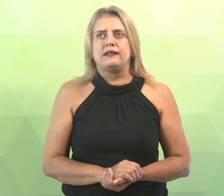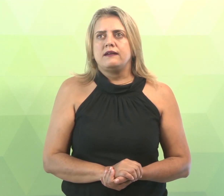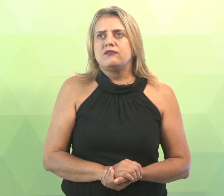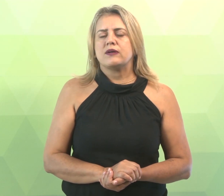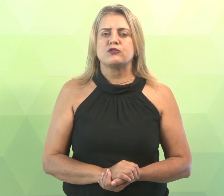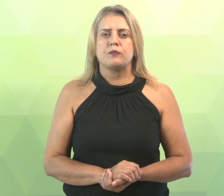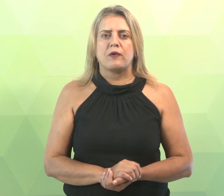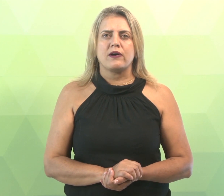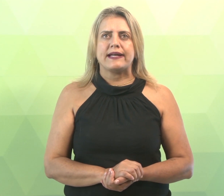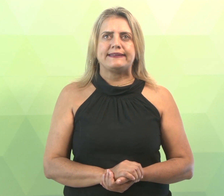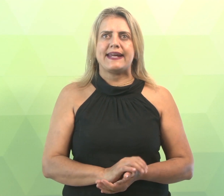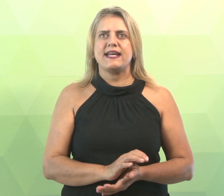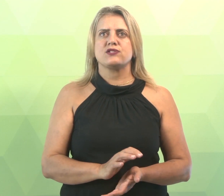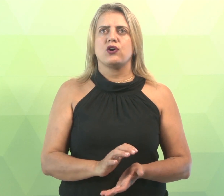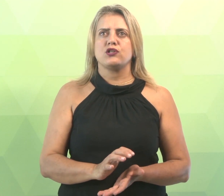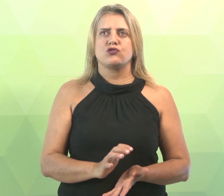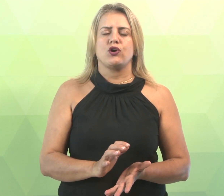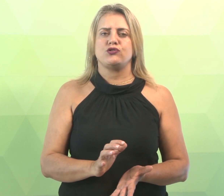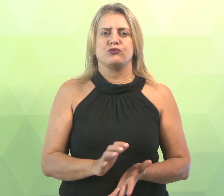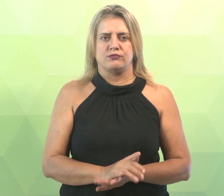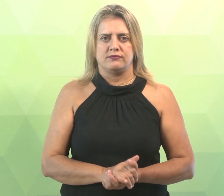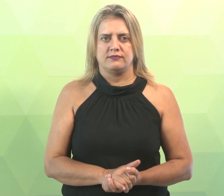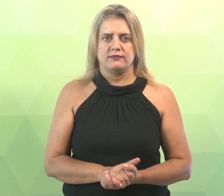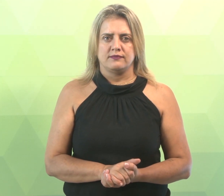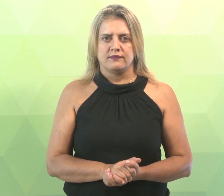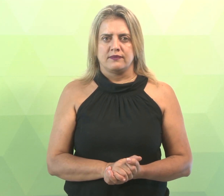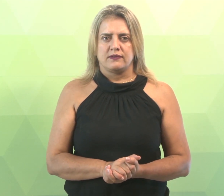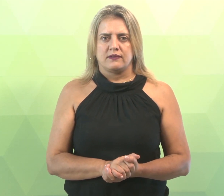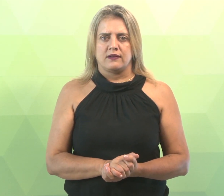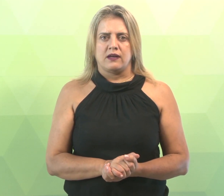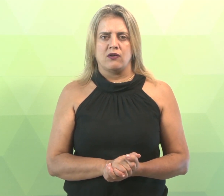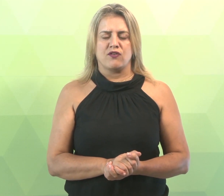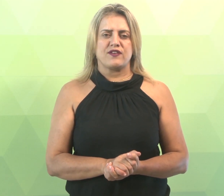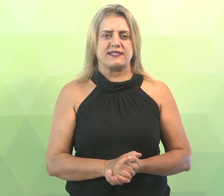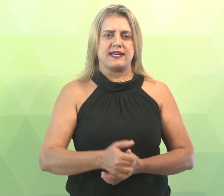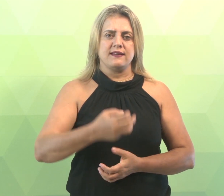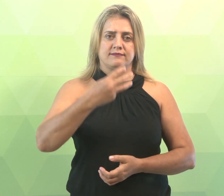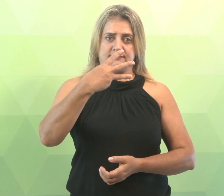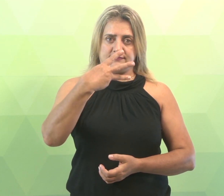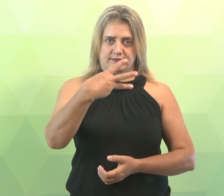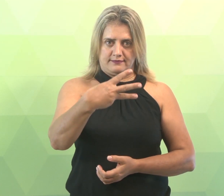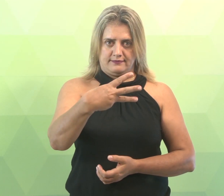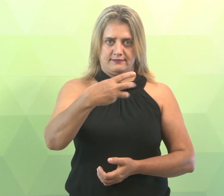E vamos supor que é 3221. Eu vou fazer